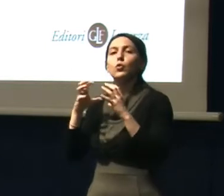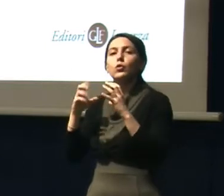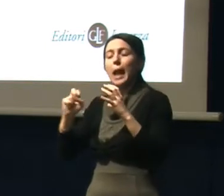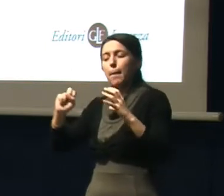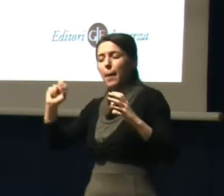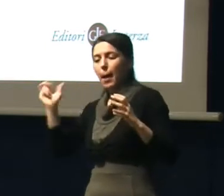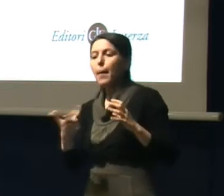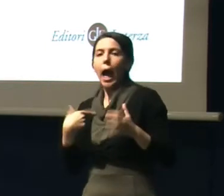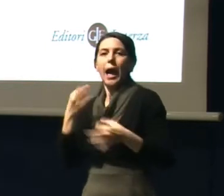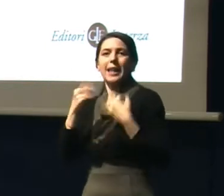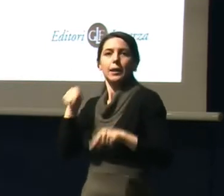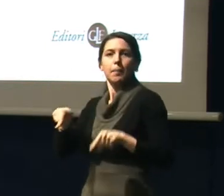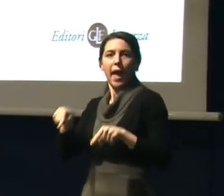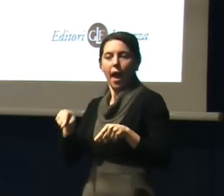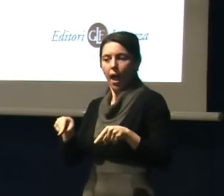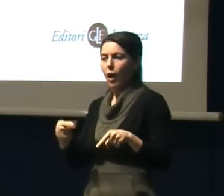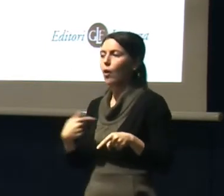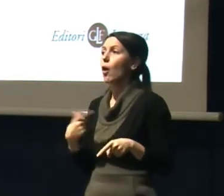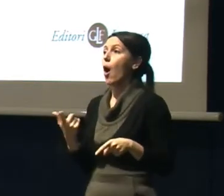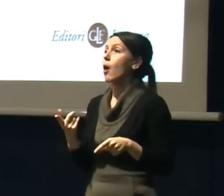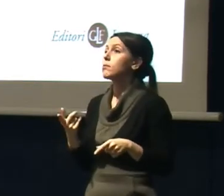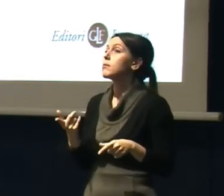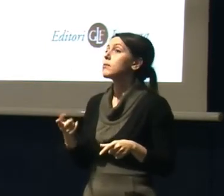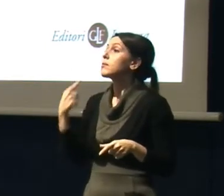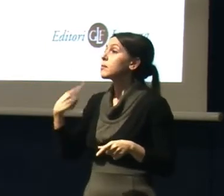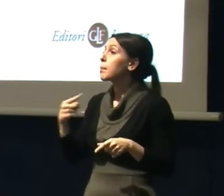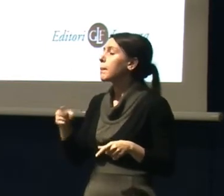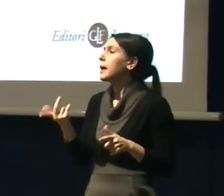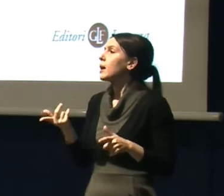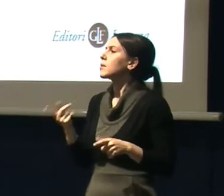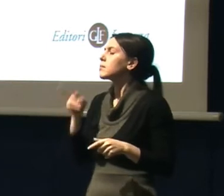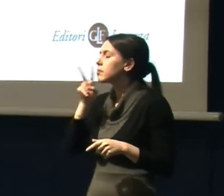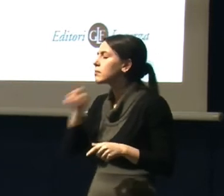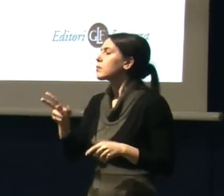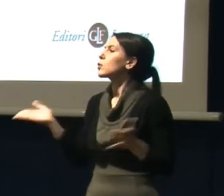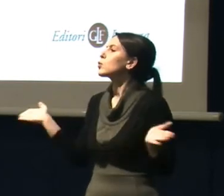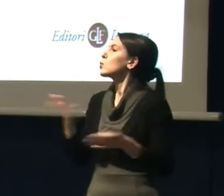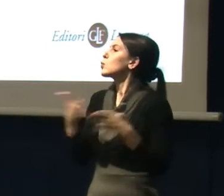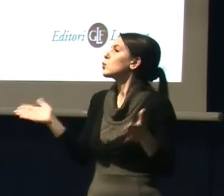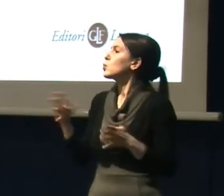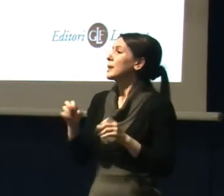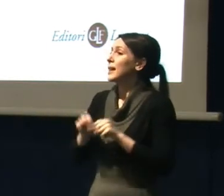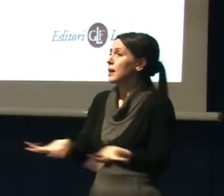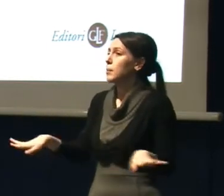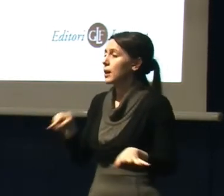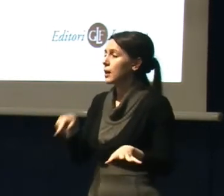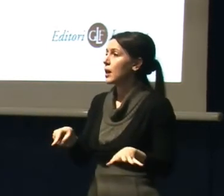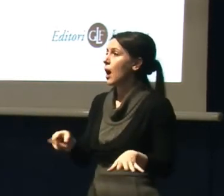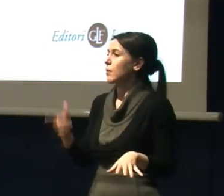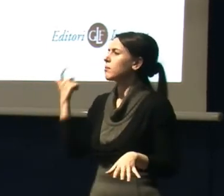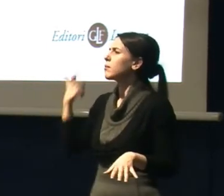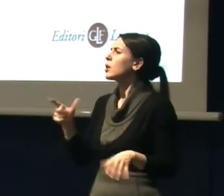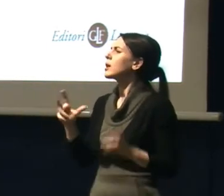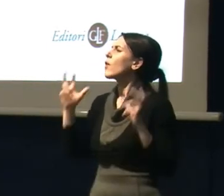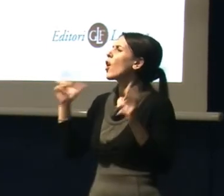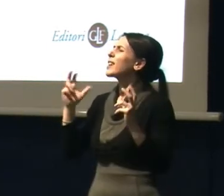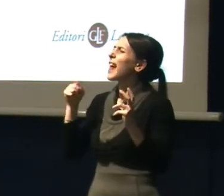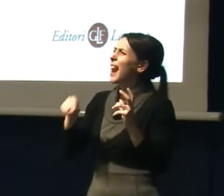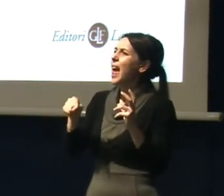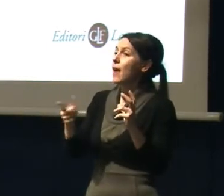tutti i comparti diciamo che noi chiamiamo dell'industria dei media perché la televisione scusate non è investita da un fenomeno